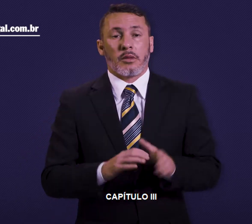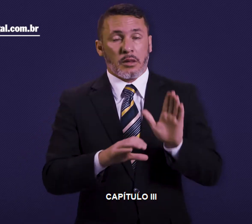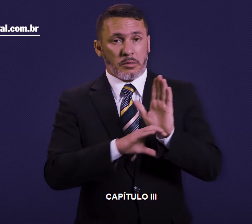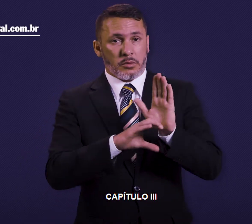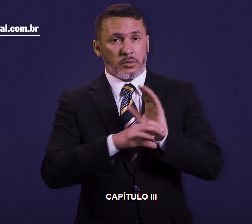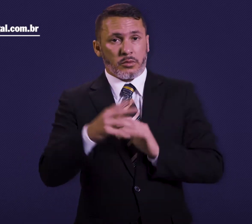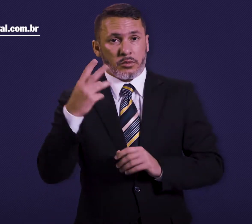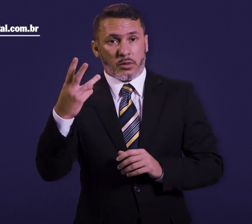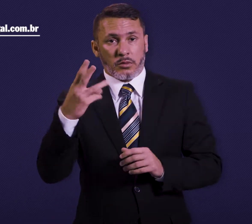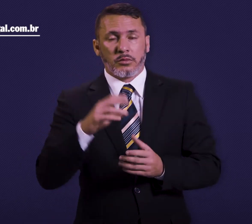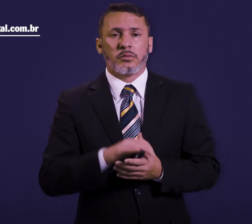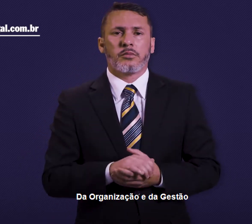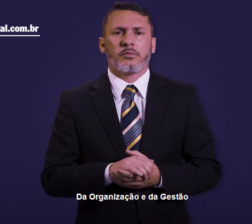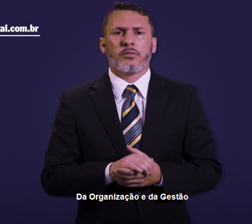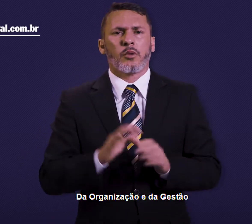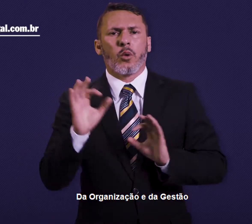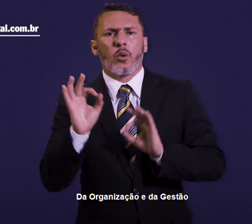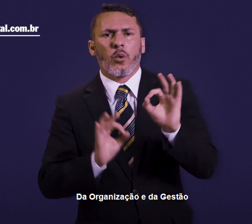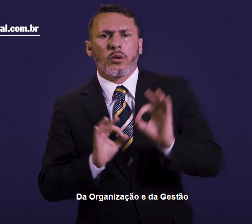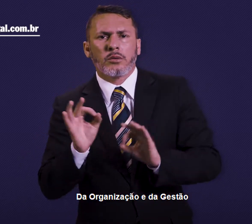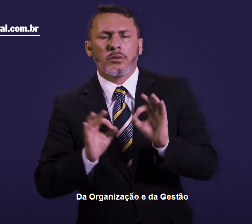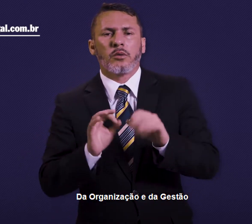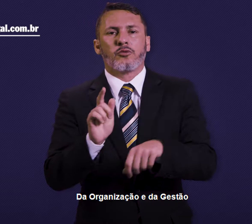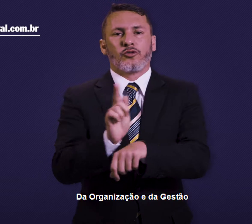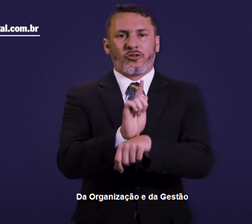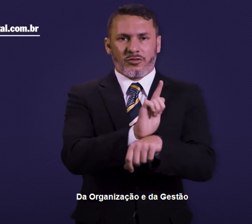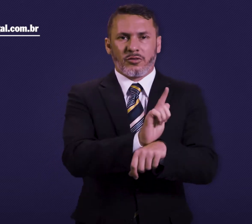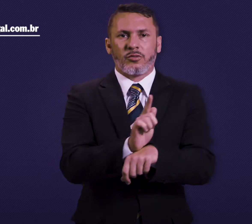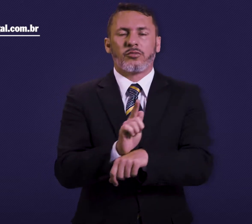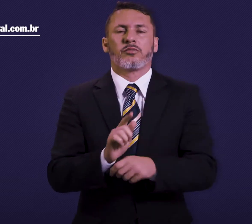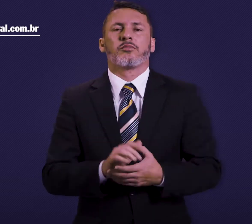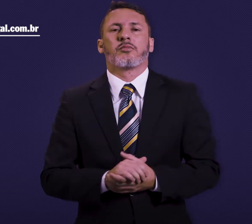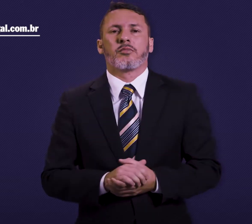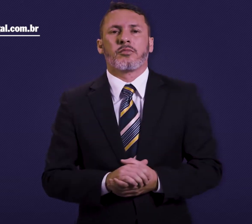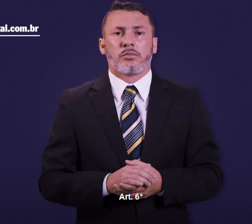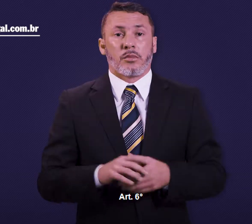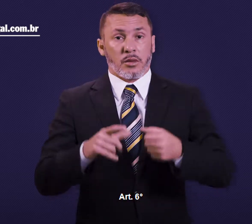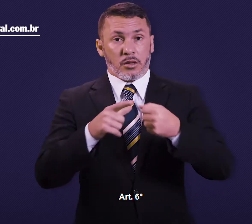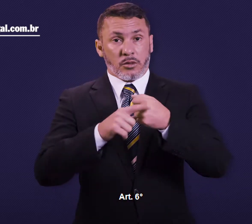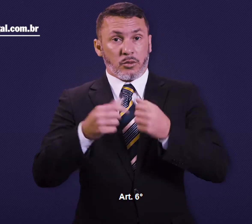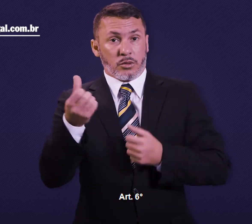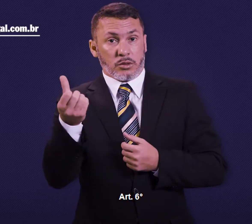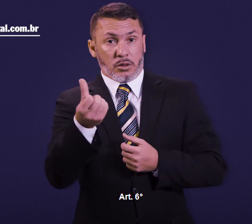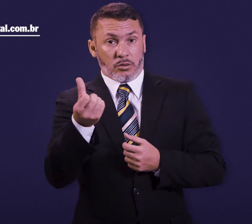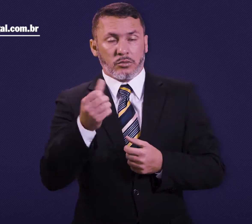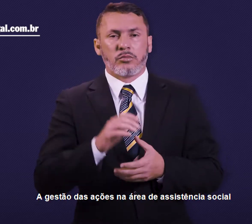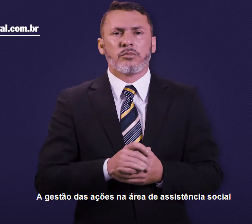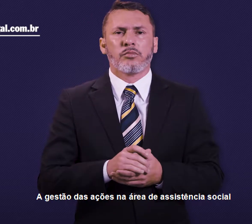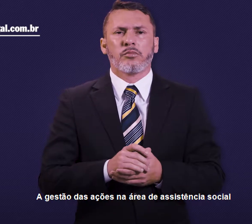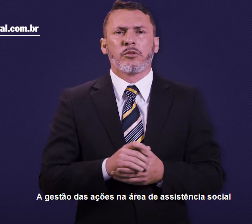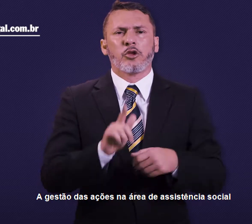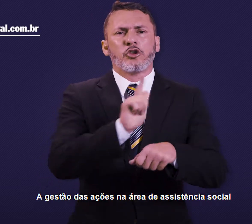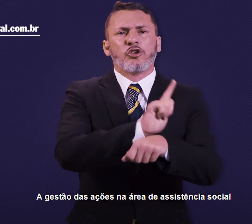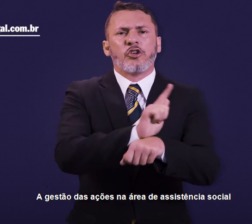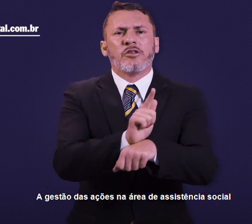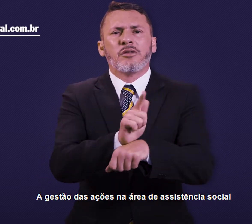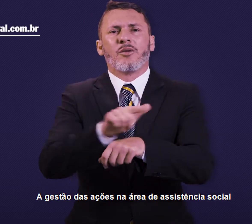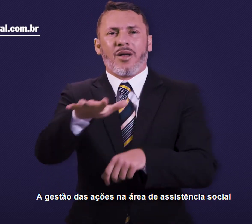Capítulo 3. Da organização e da gestão. Artigo 6º. A gestão das ações na área